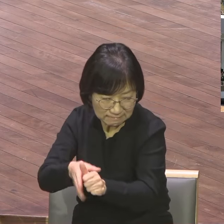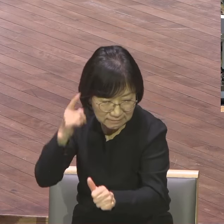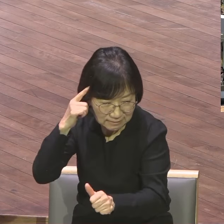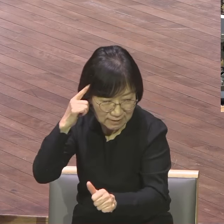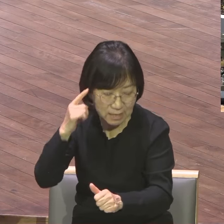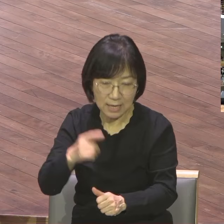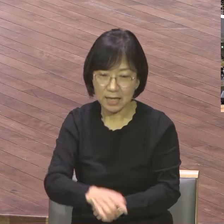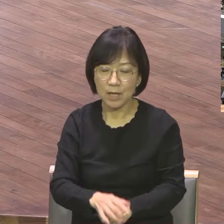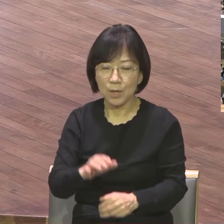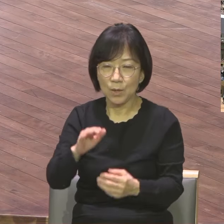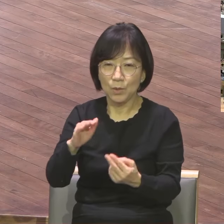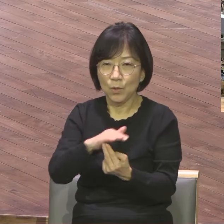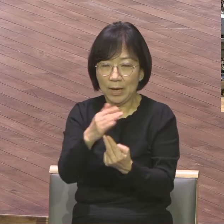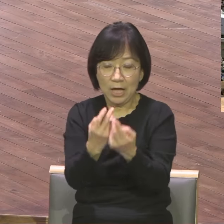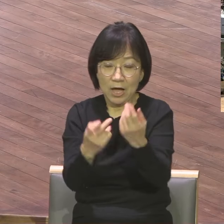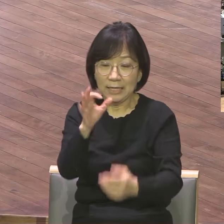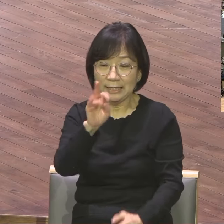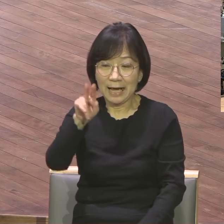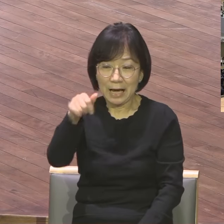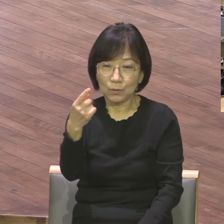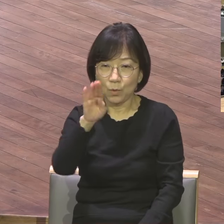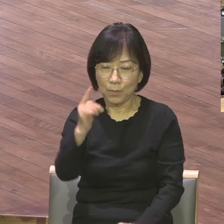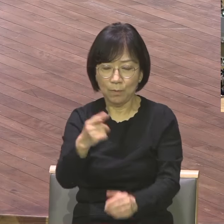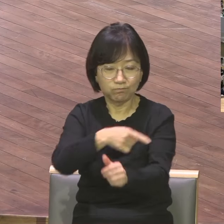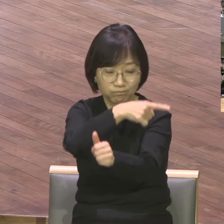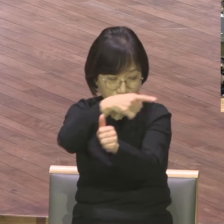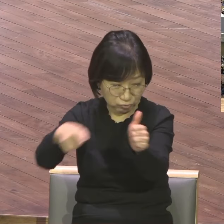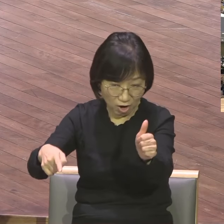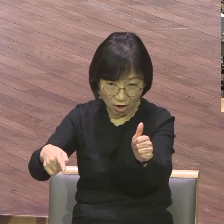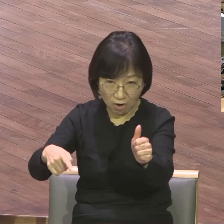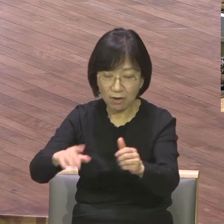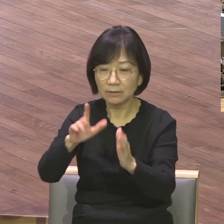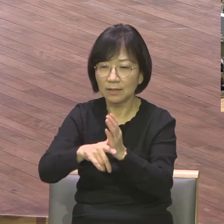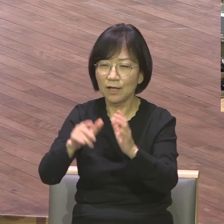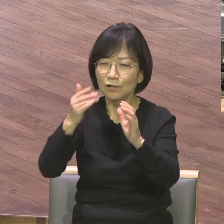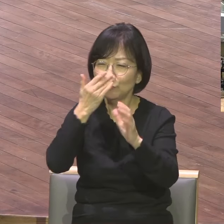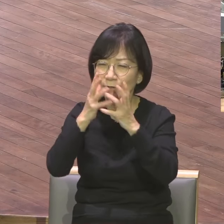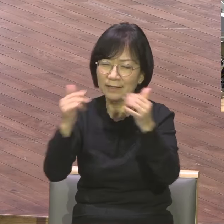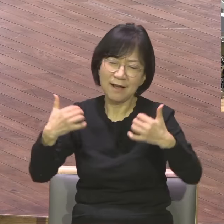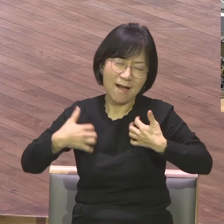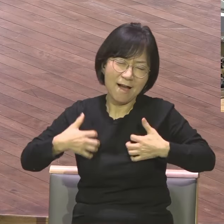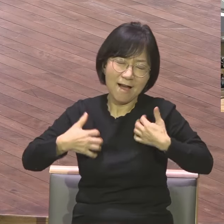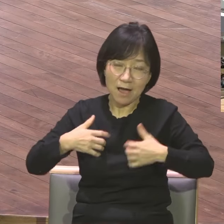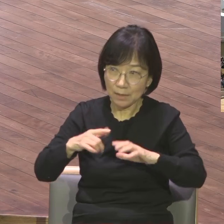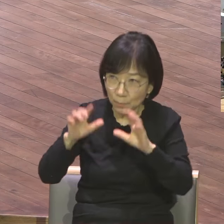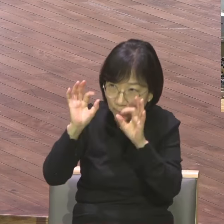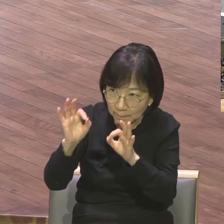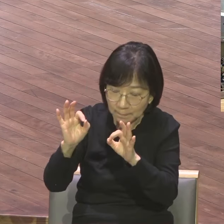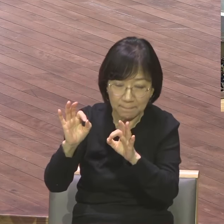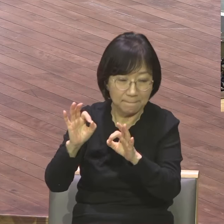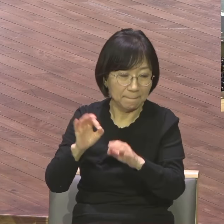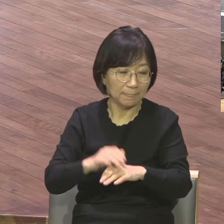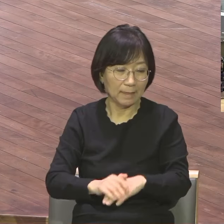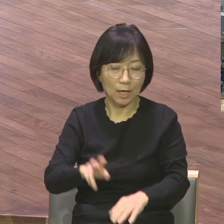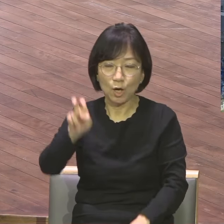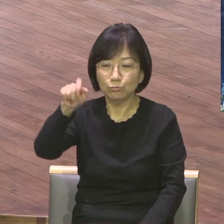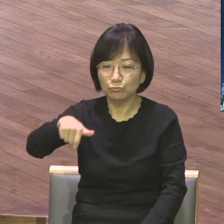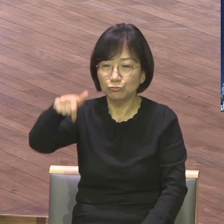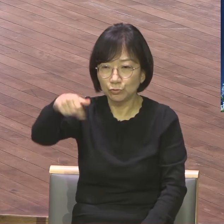죽이니 유대인이 이를 기뻐하는 것을 보고 베드로도 잡으려 할세 때는 무교절 기간이라. 우리가 사도행전